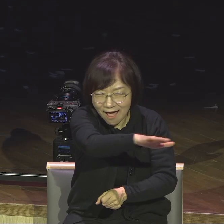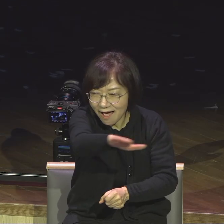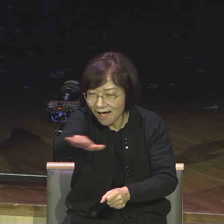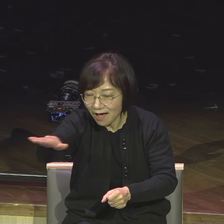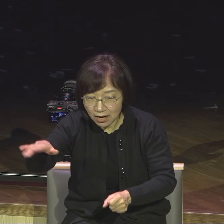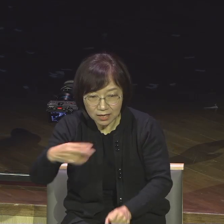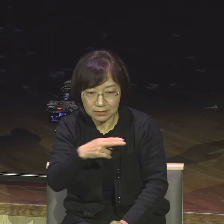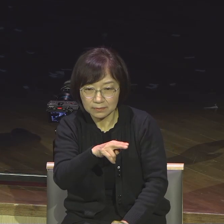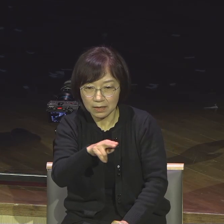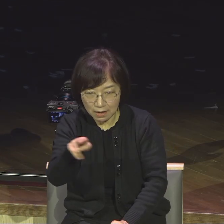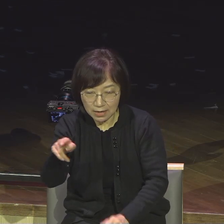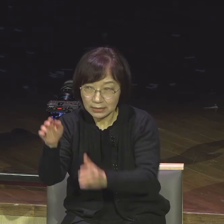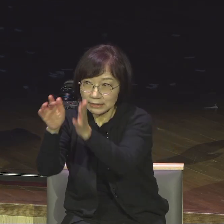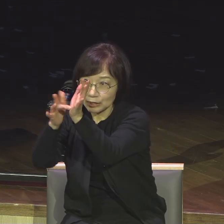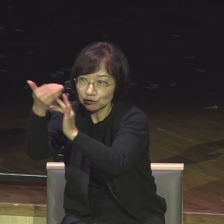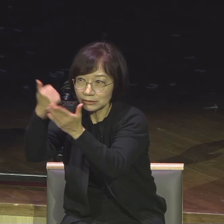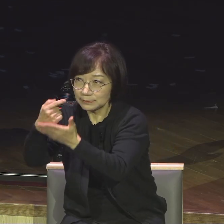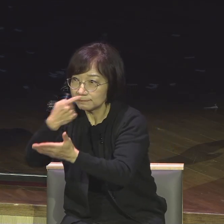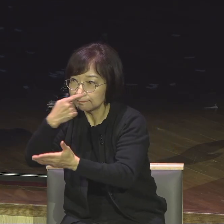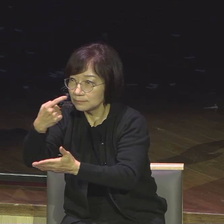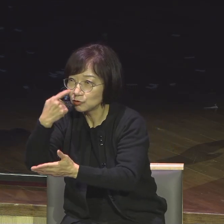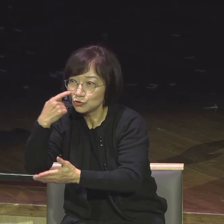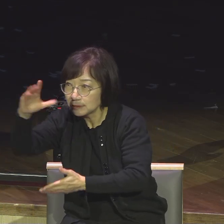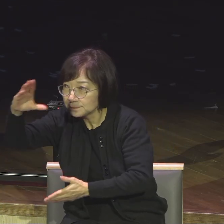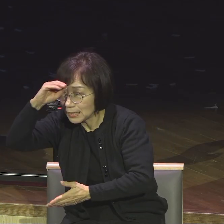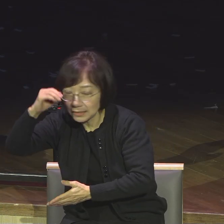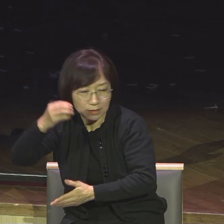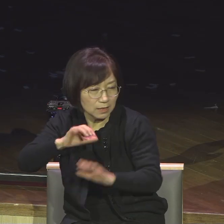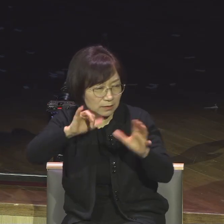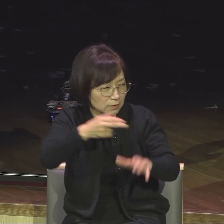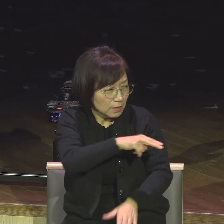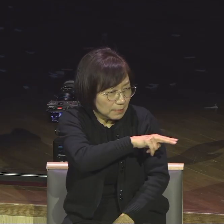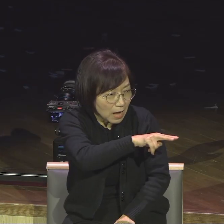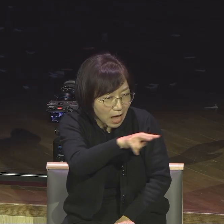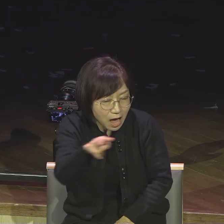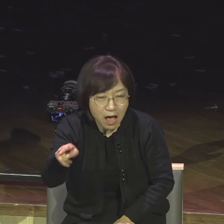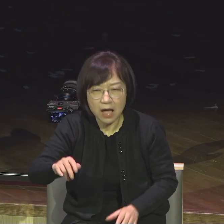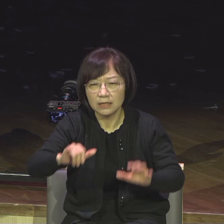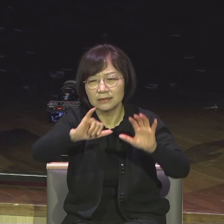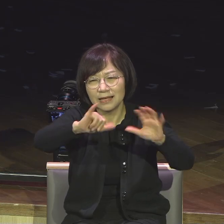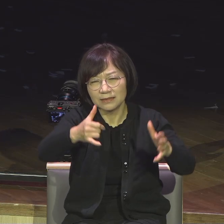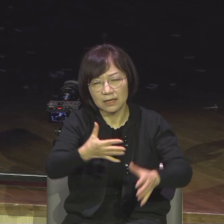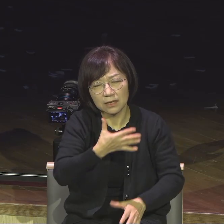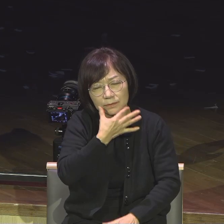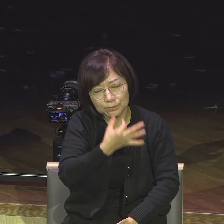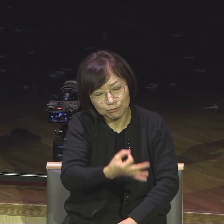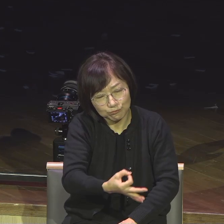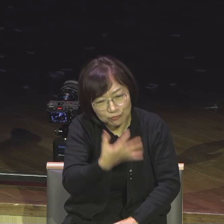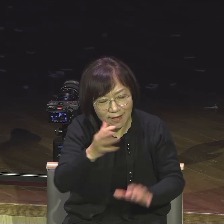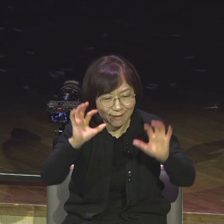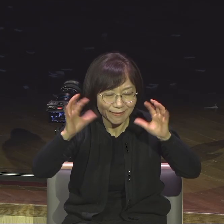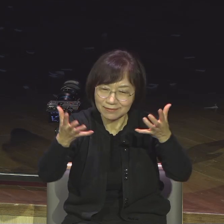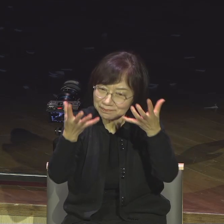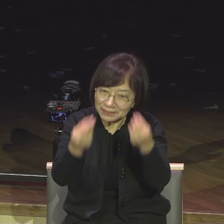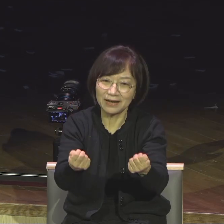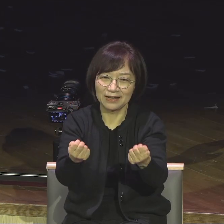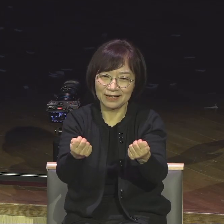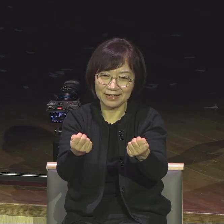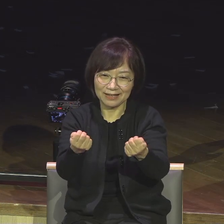눈으로 세상을 보니 세상에는 행복하지 않는 아이들이 많이 있더구나.